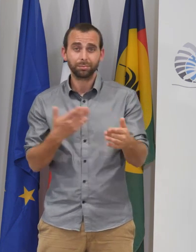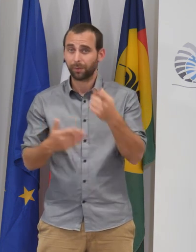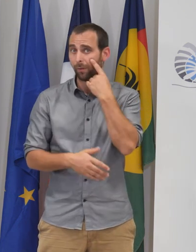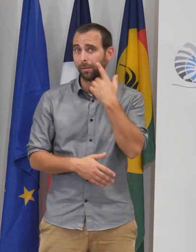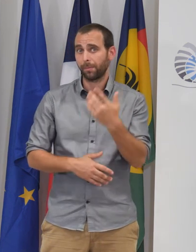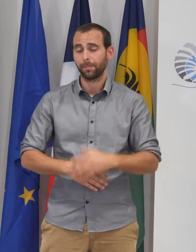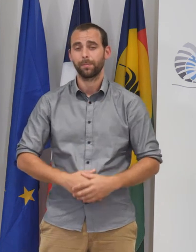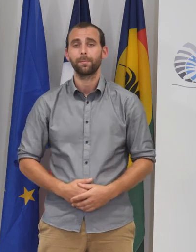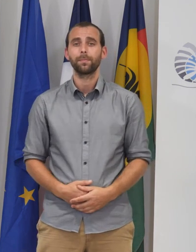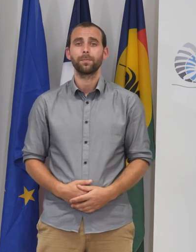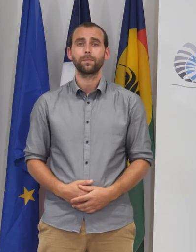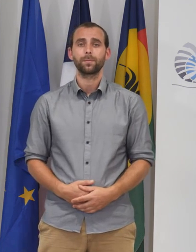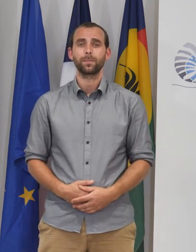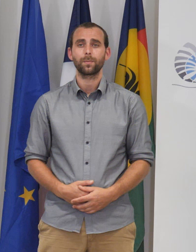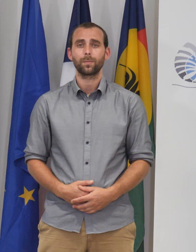ralentit.